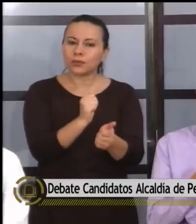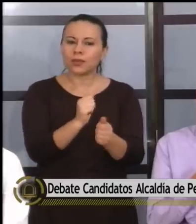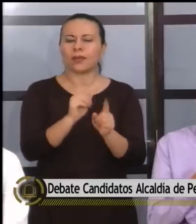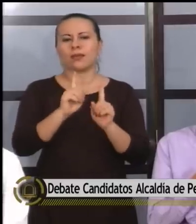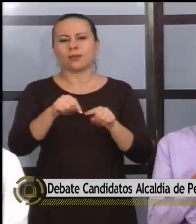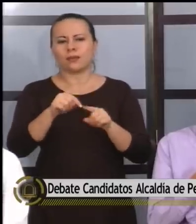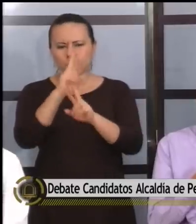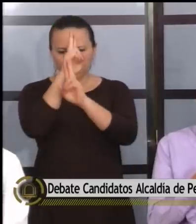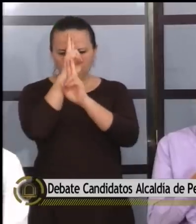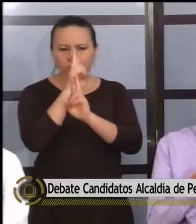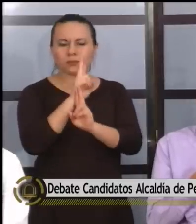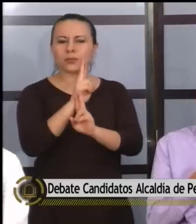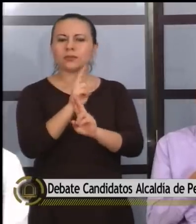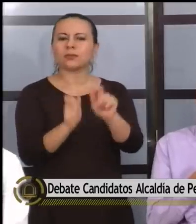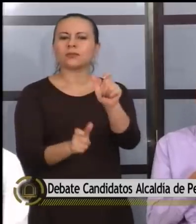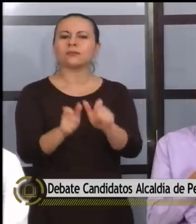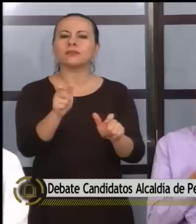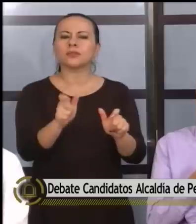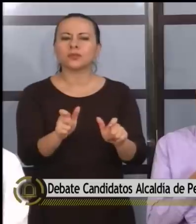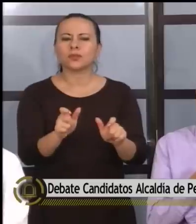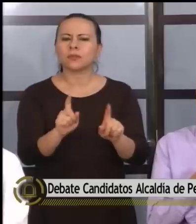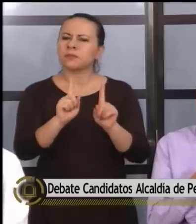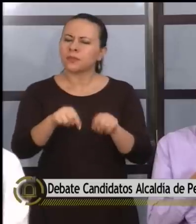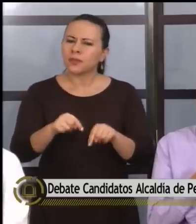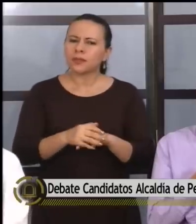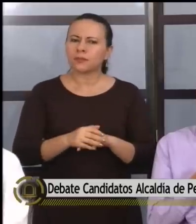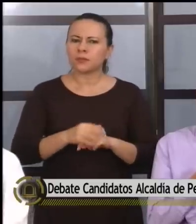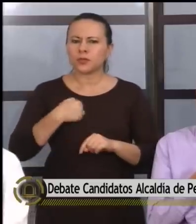porque respeté a la gente y porque